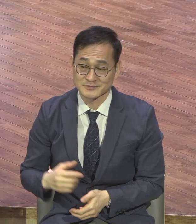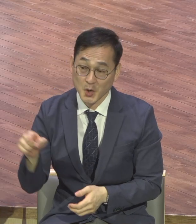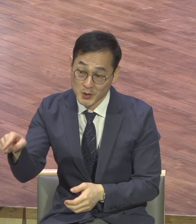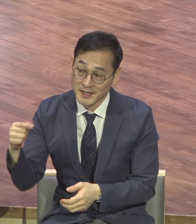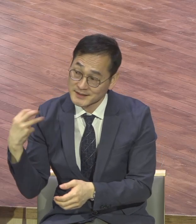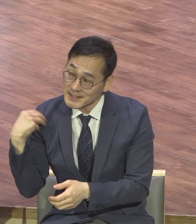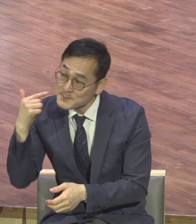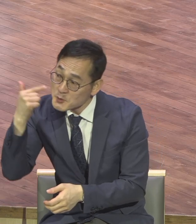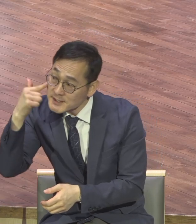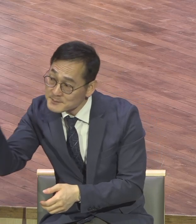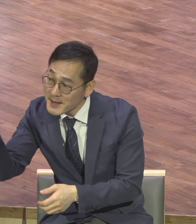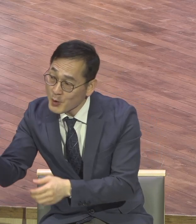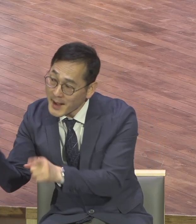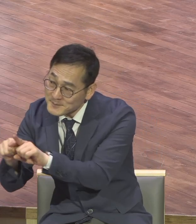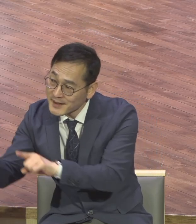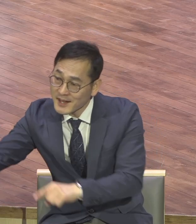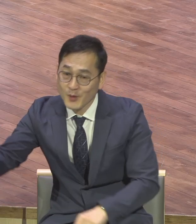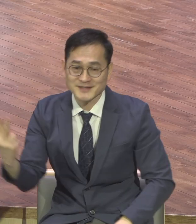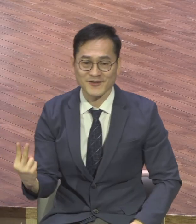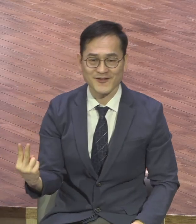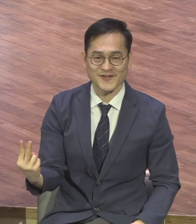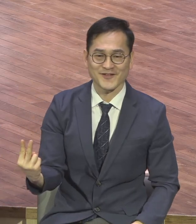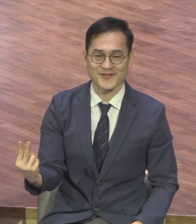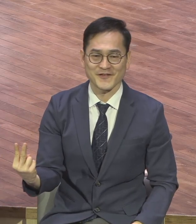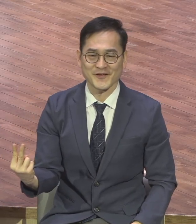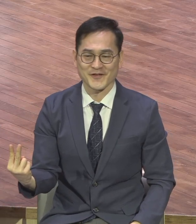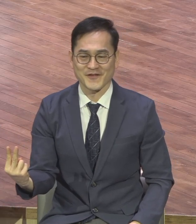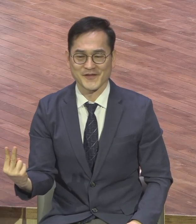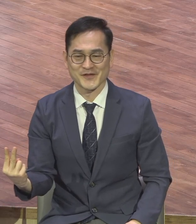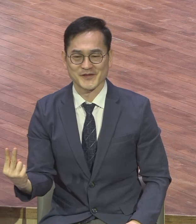목사님이 보증선답하면서 왔어요.